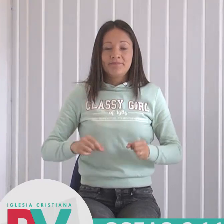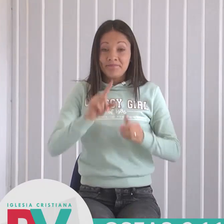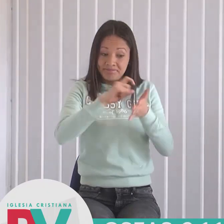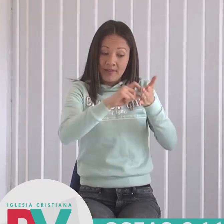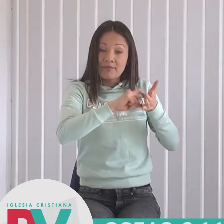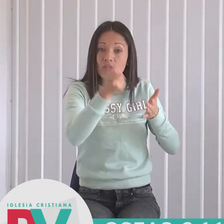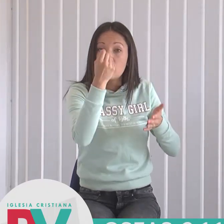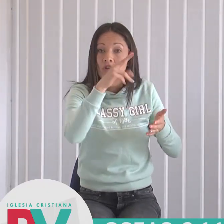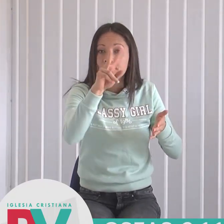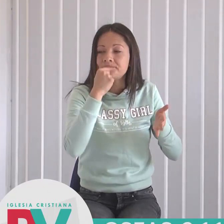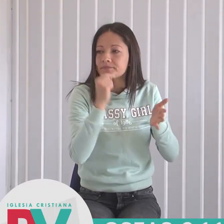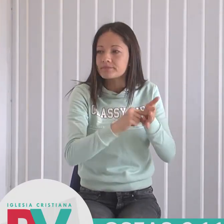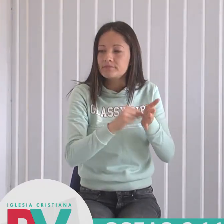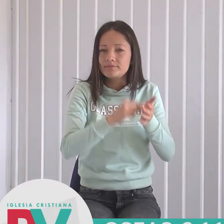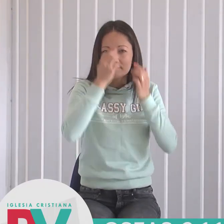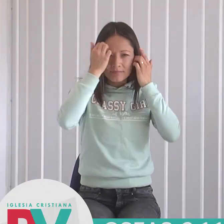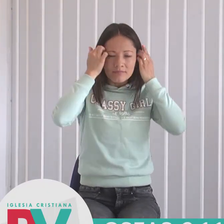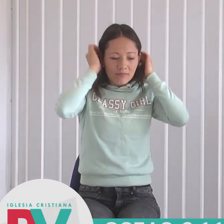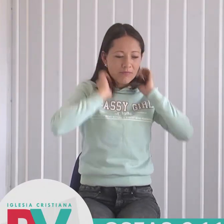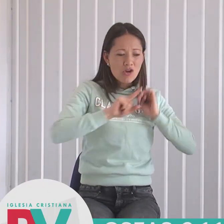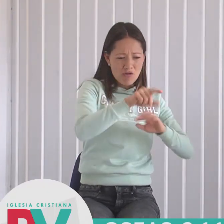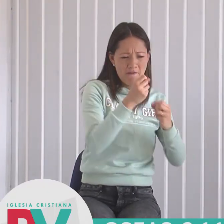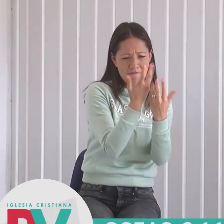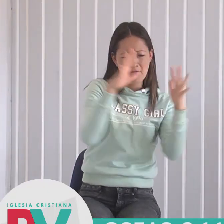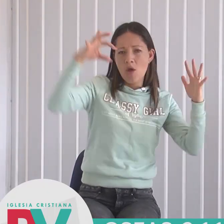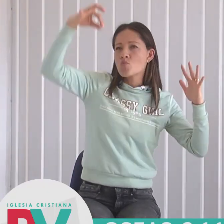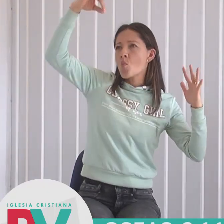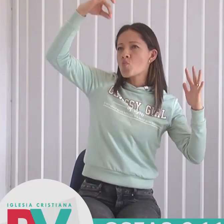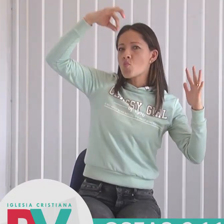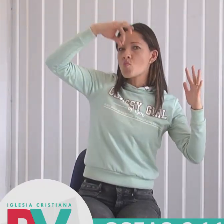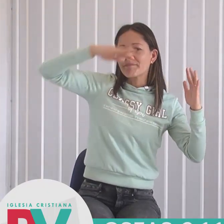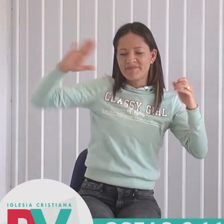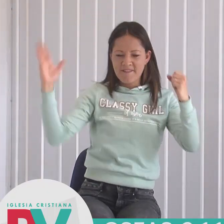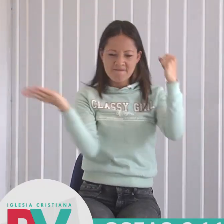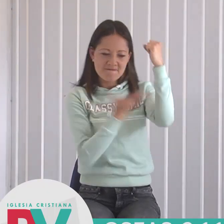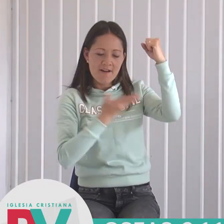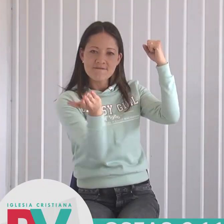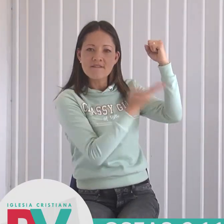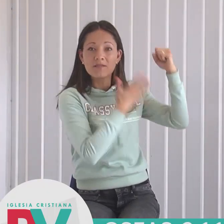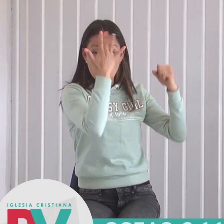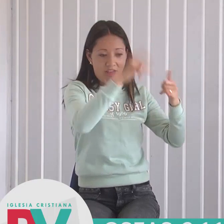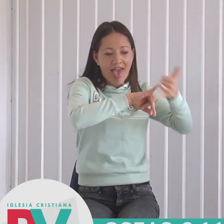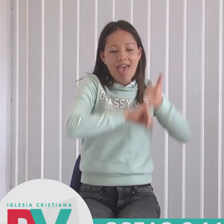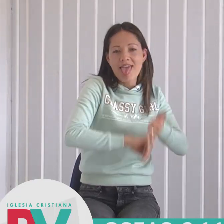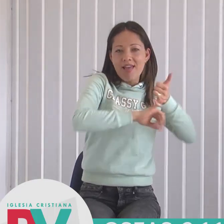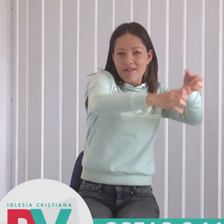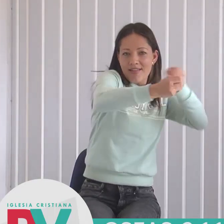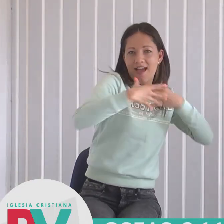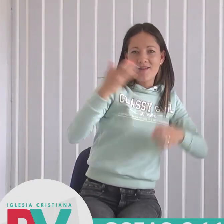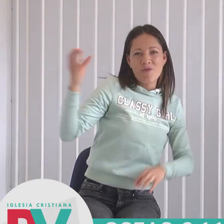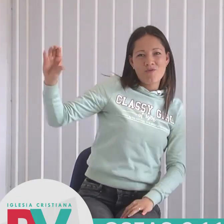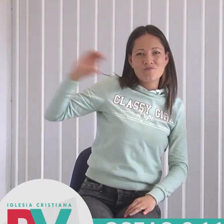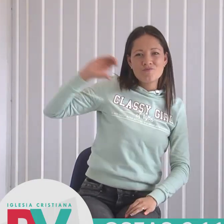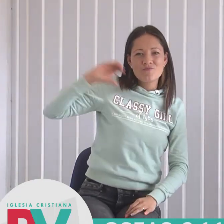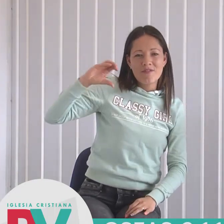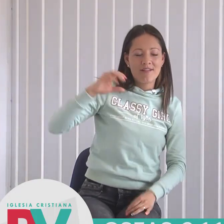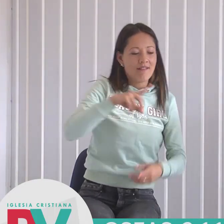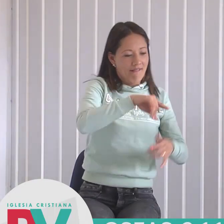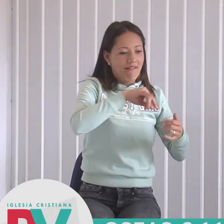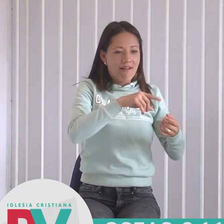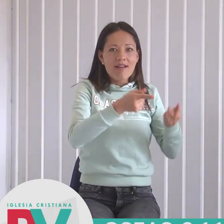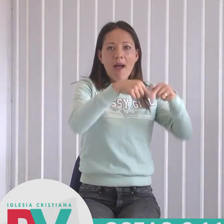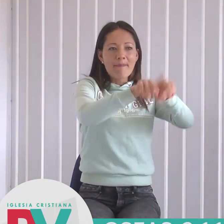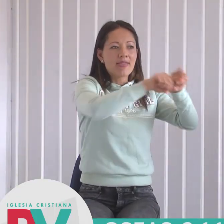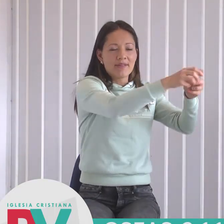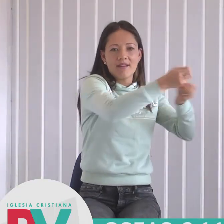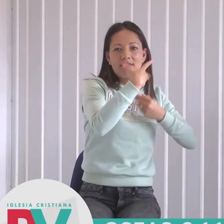12, y haré talar sus vides y sus higueras, de las cuales dijo, mis salarios son salario que me han dado mis amantes, y las